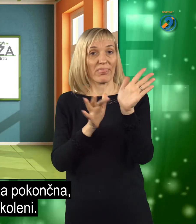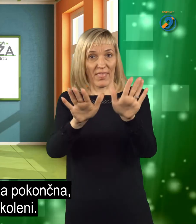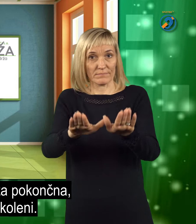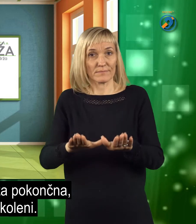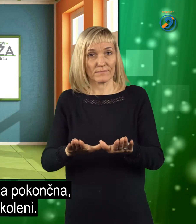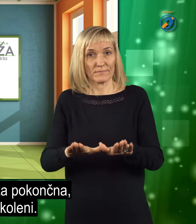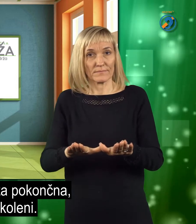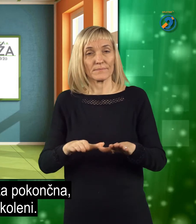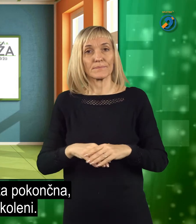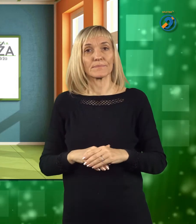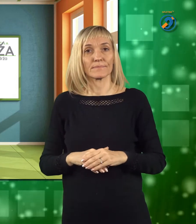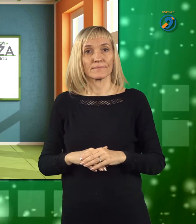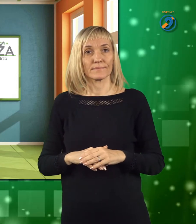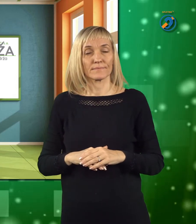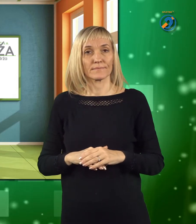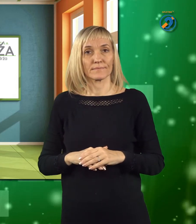koleni.